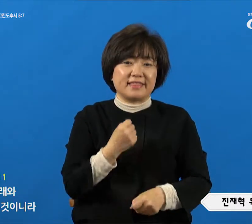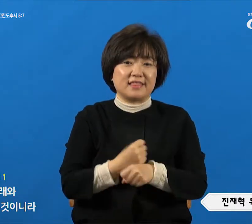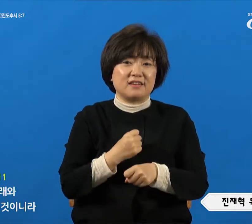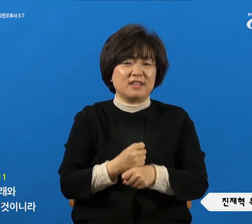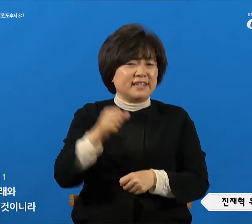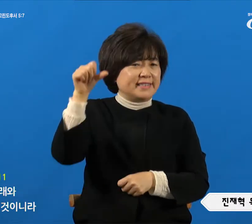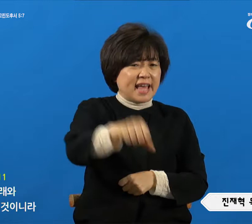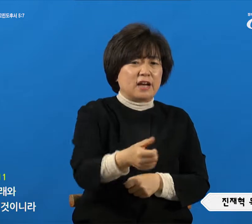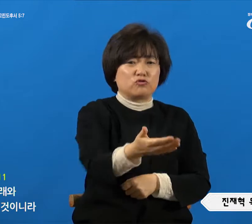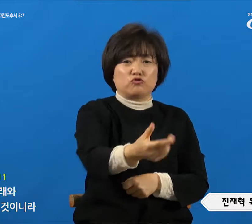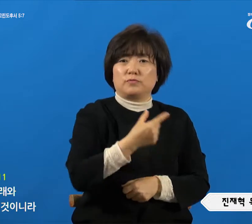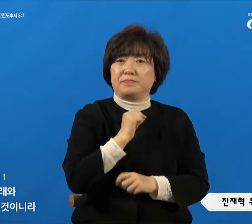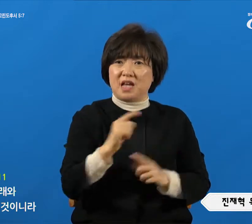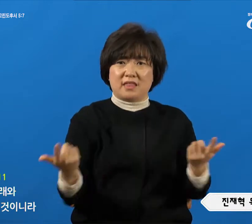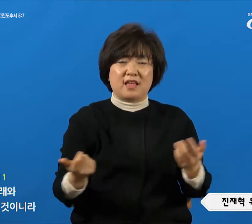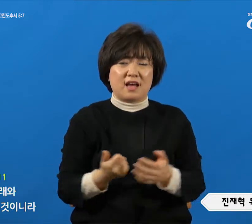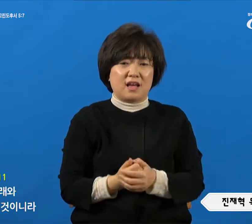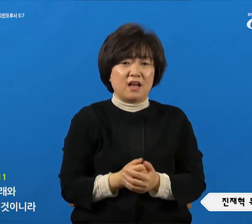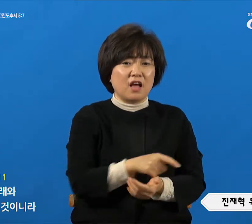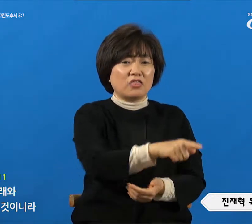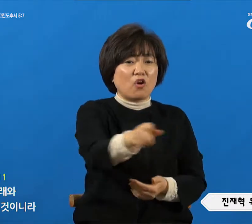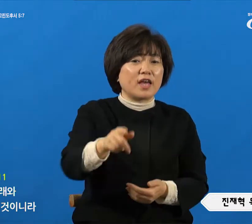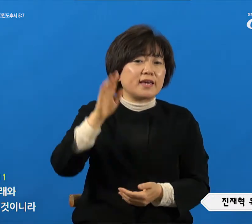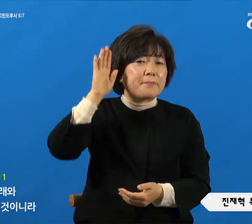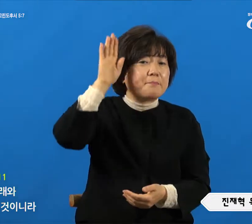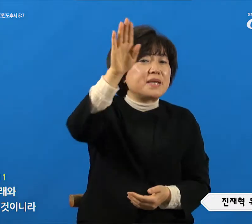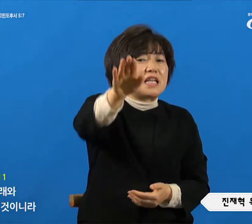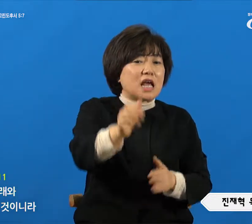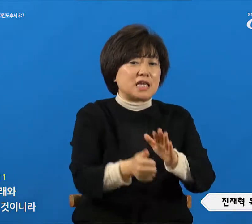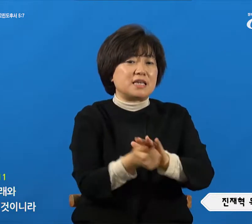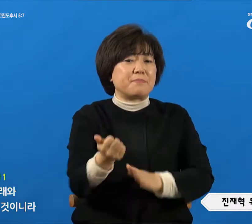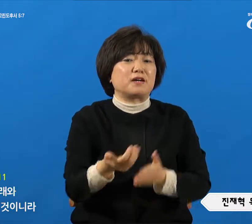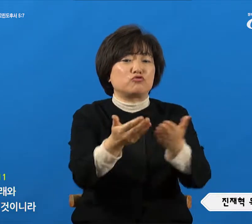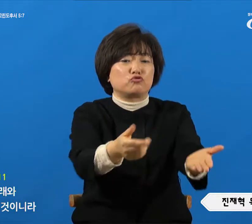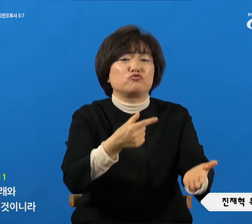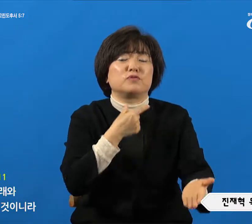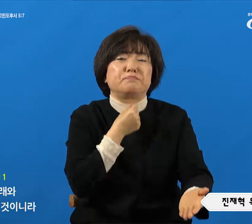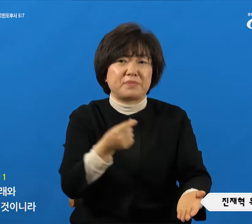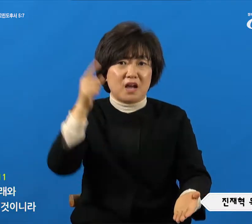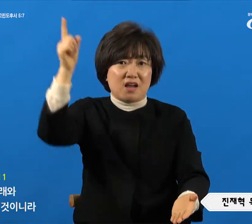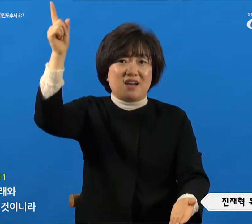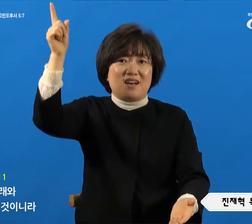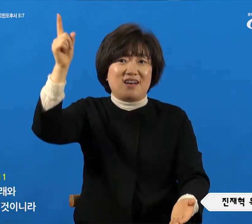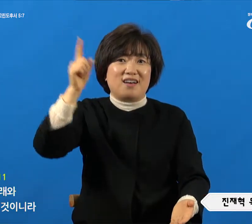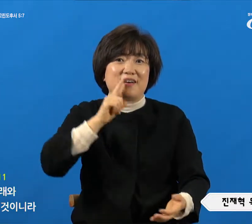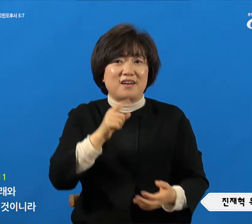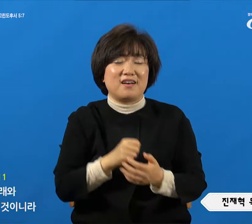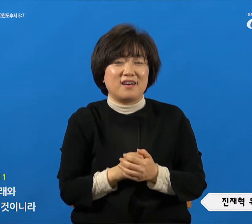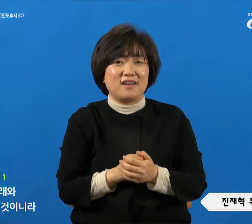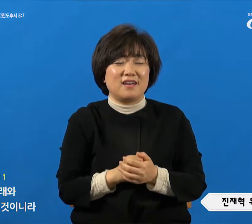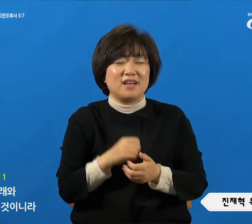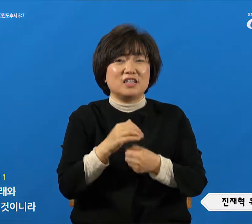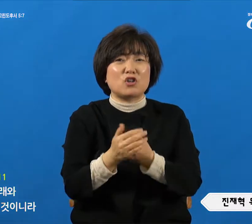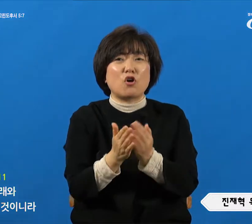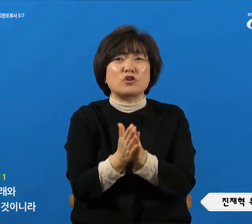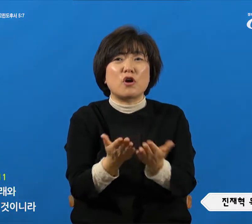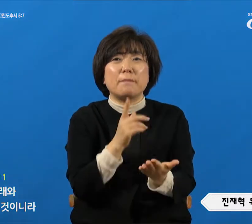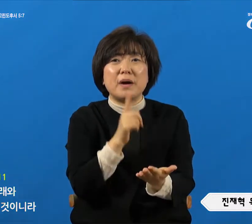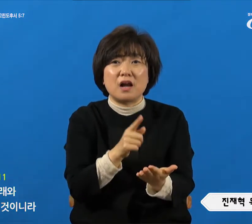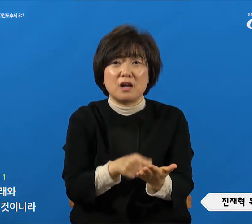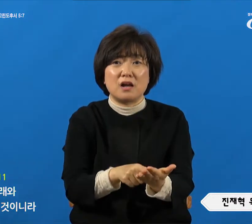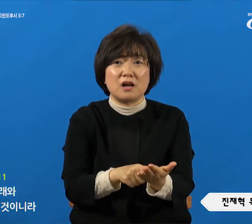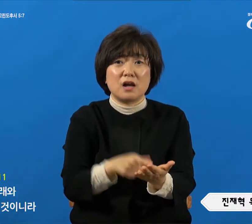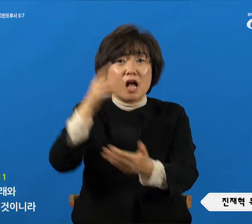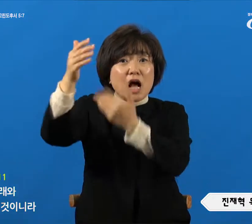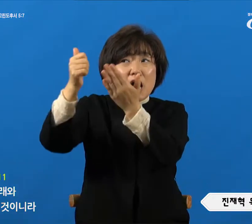아니니라. 너희에게 미래와 희망을 주는 것이니라. 성경은 우리에게 말씀합니다.